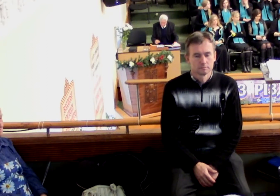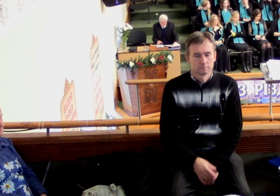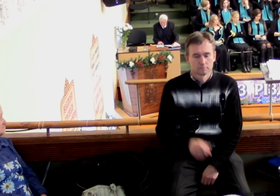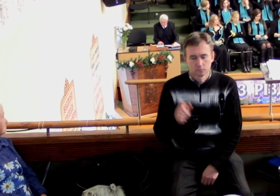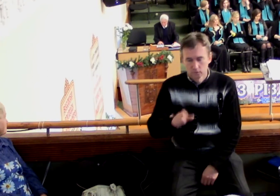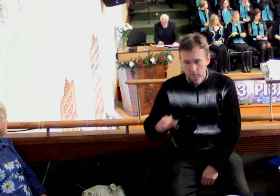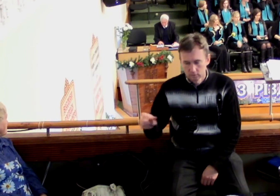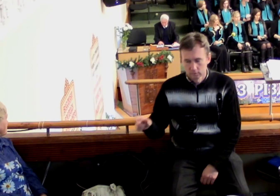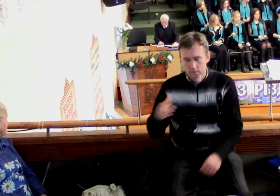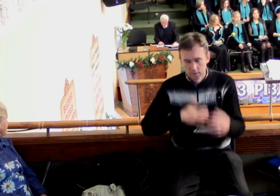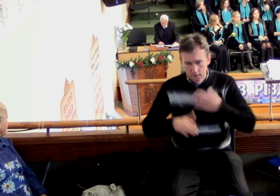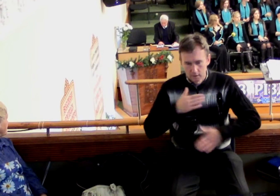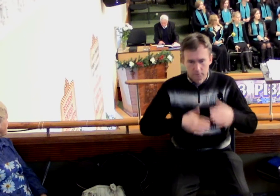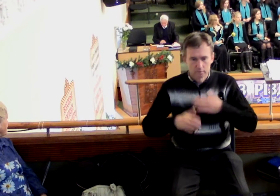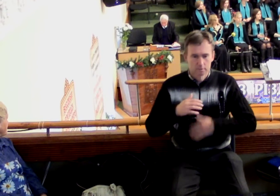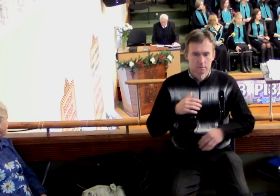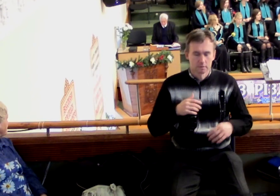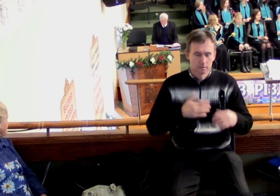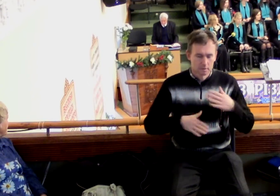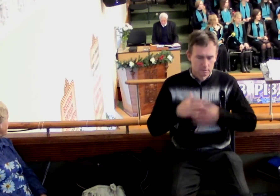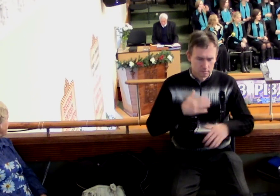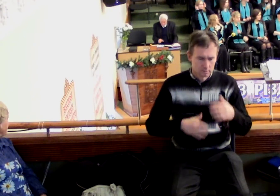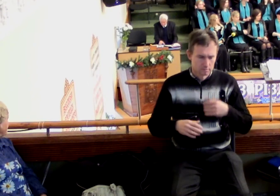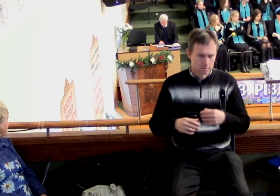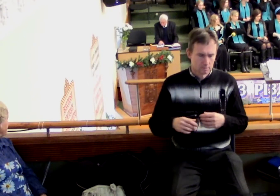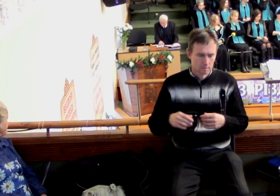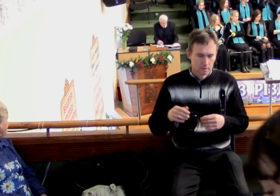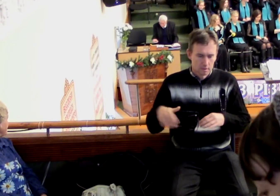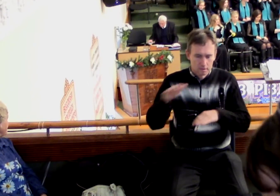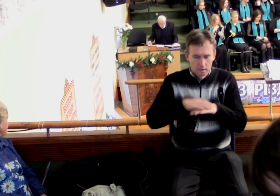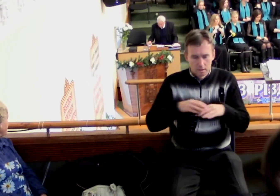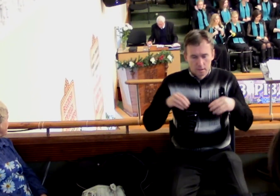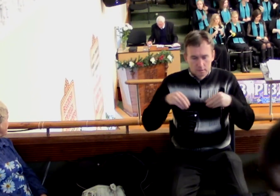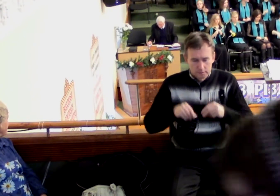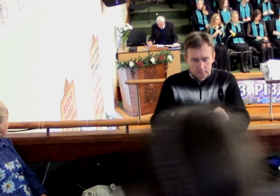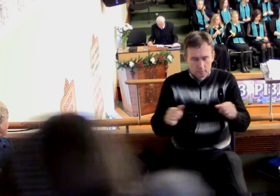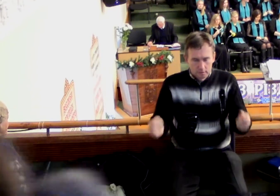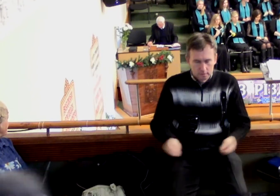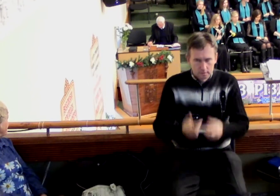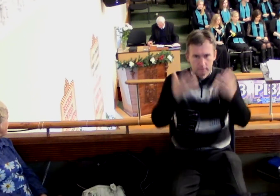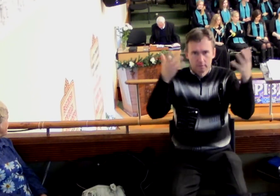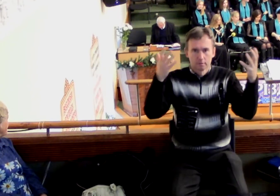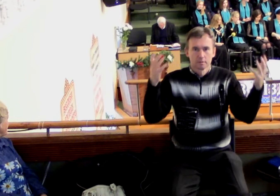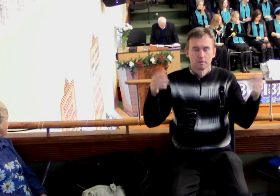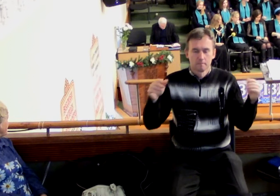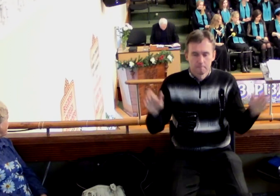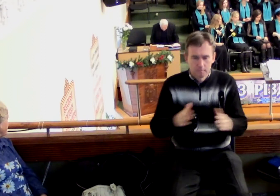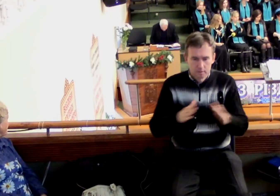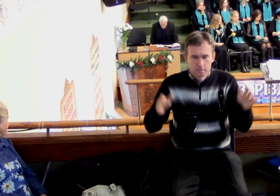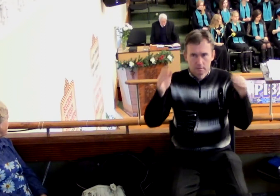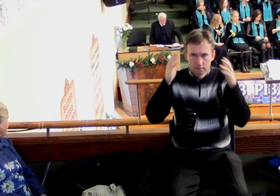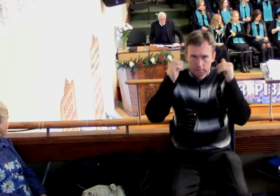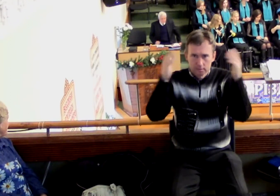люди, радуйтесь, ликуйте, над землей свет воссиял, песни